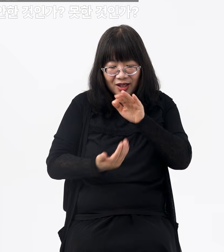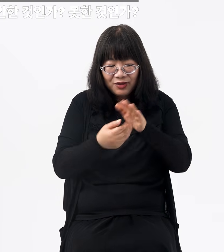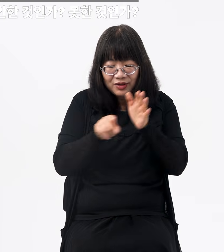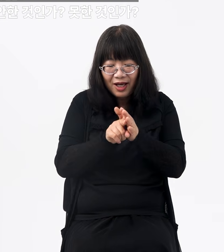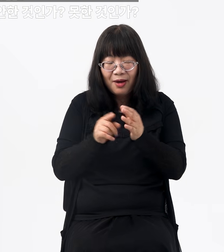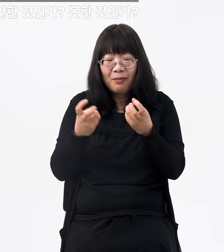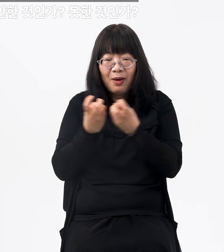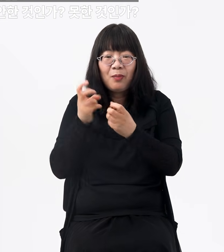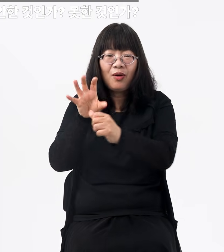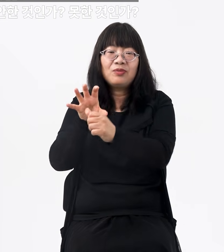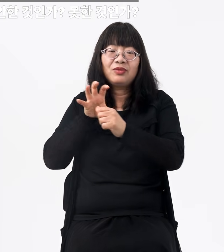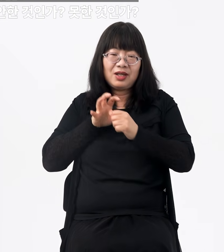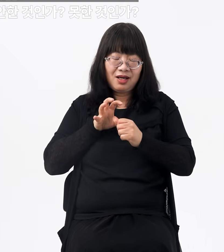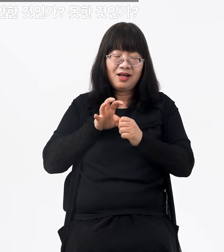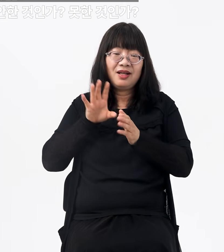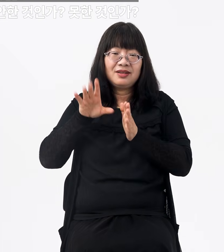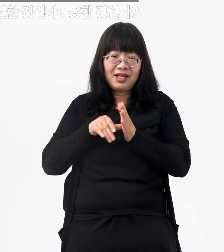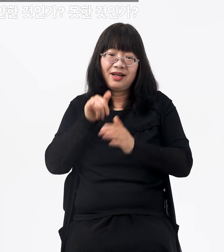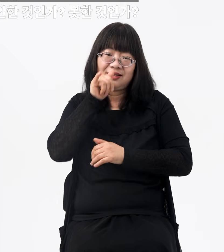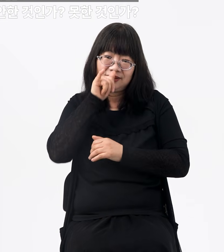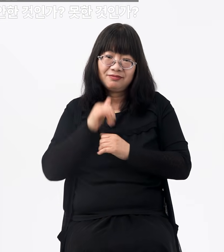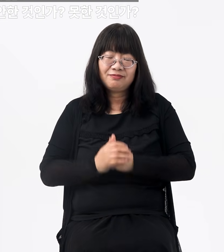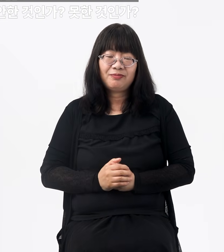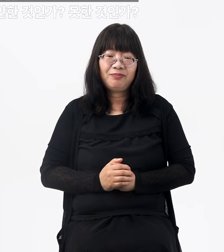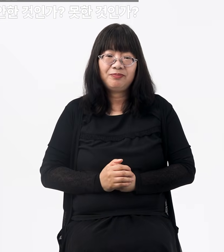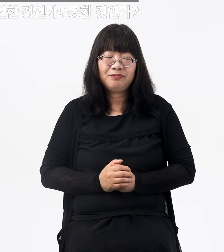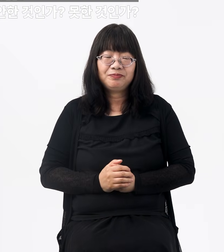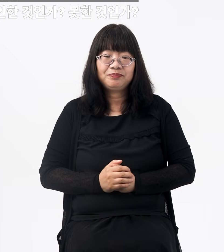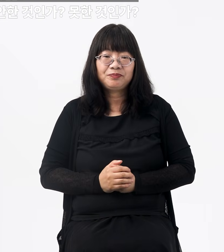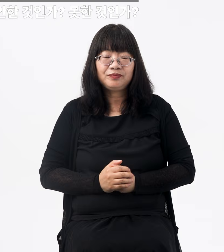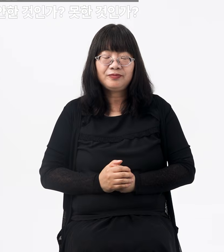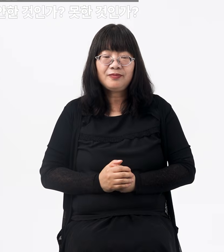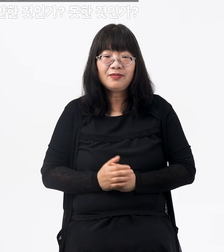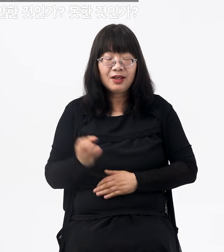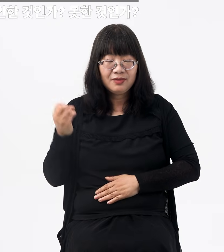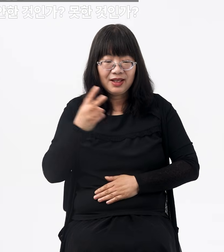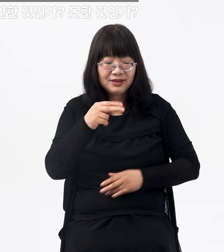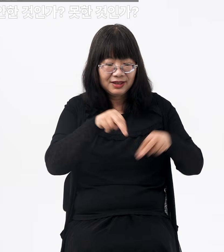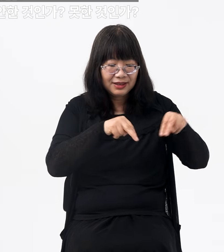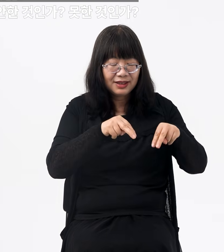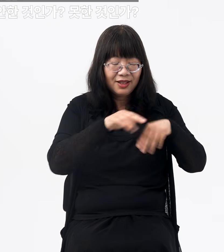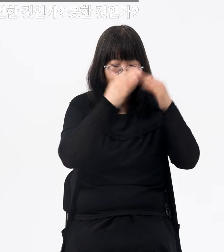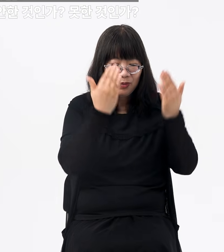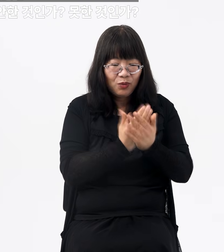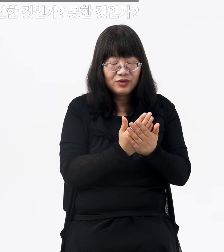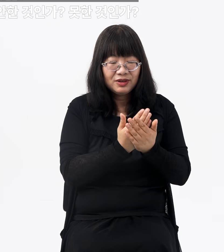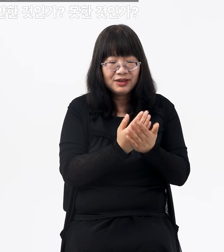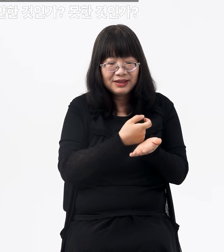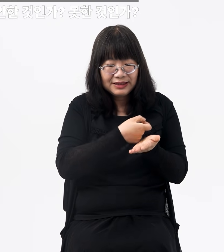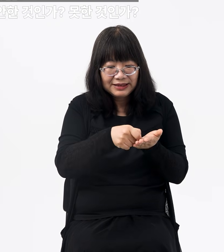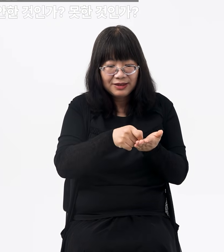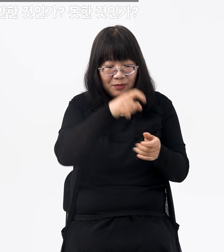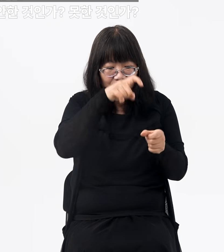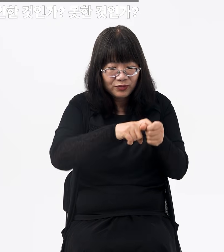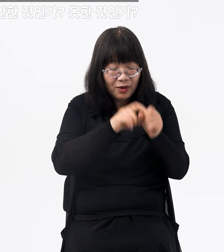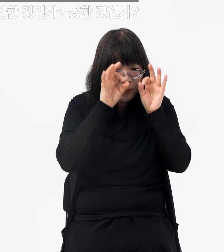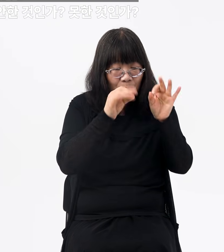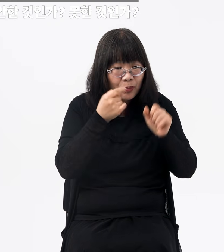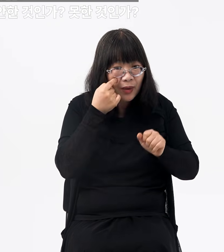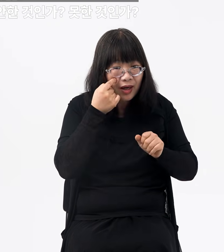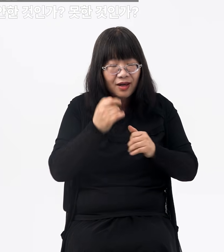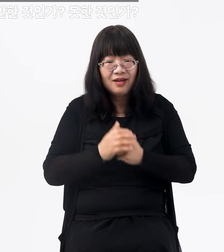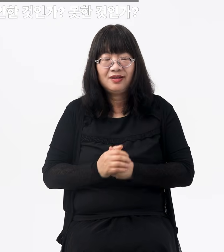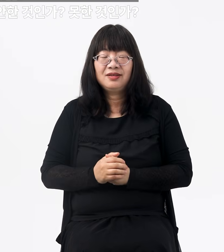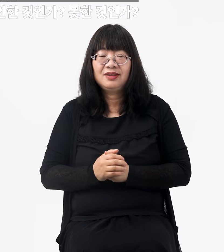하나님은 과연 인간의 이런 악한 죄악들의